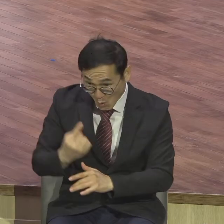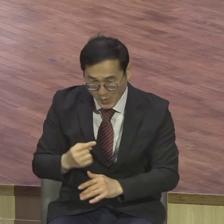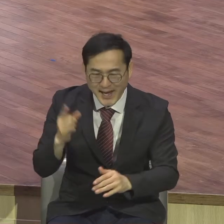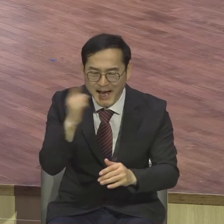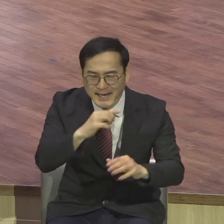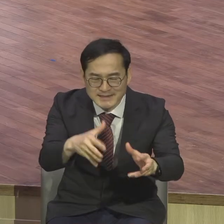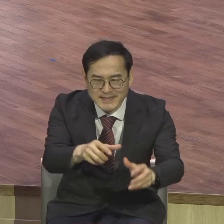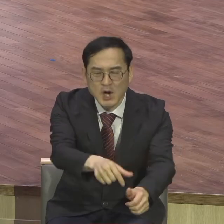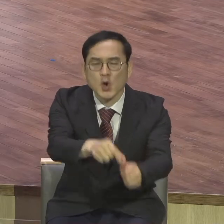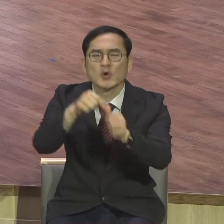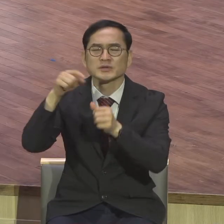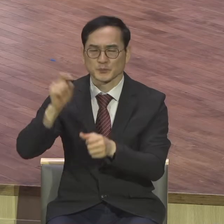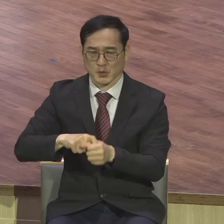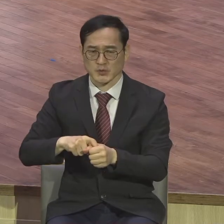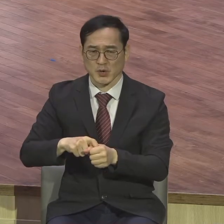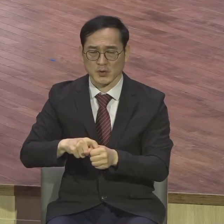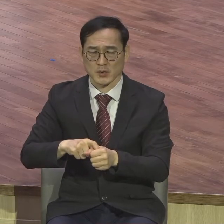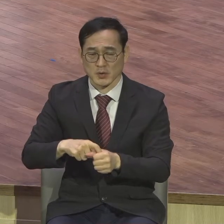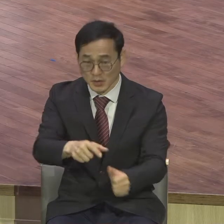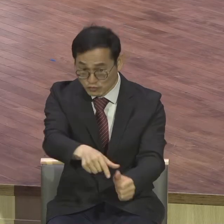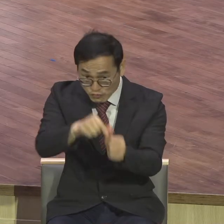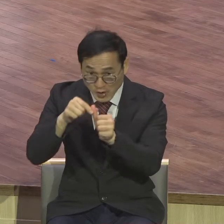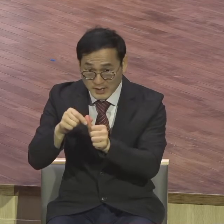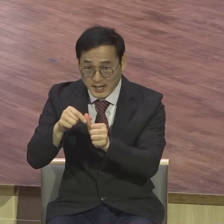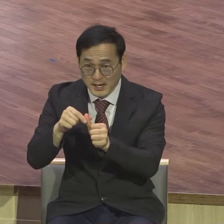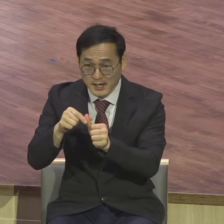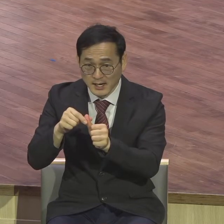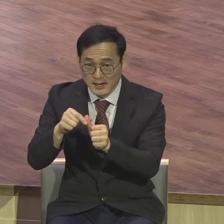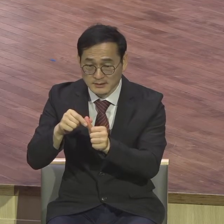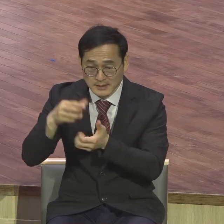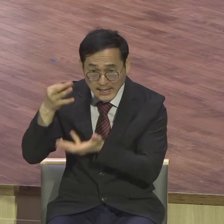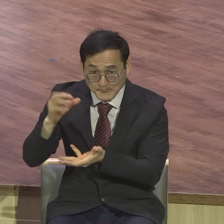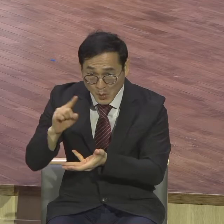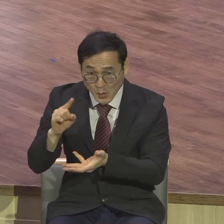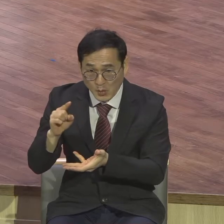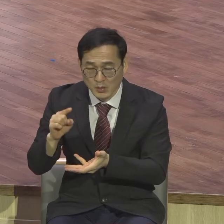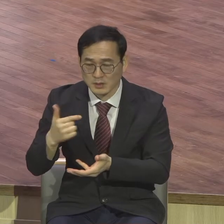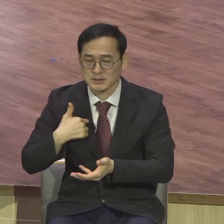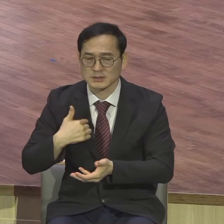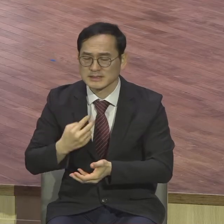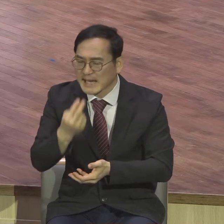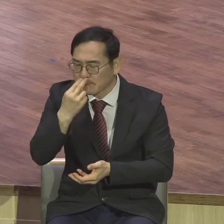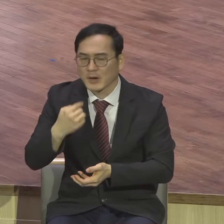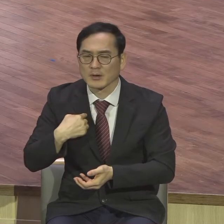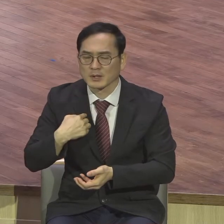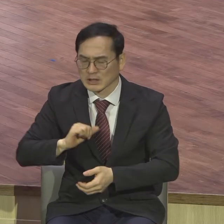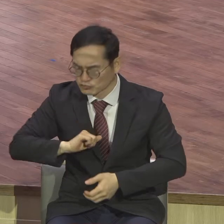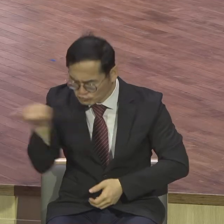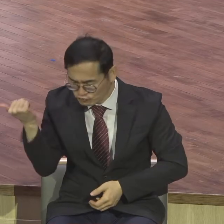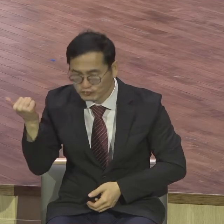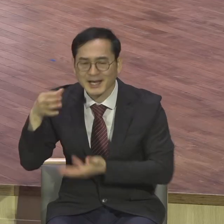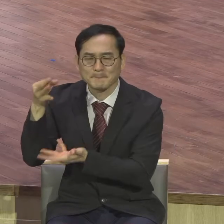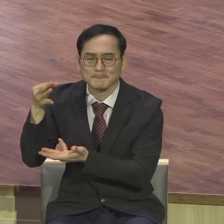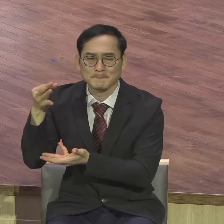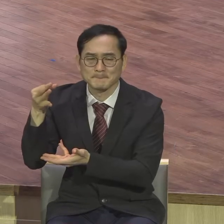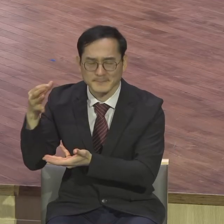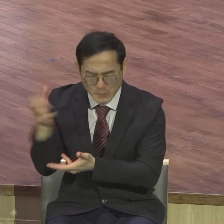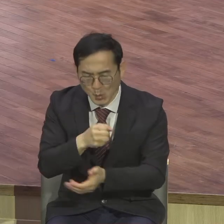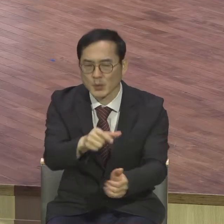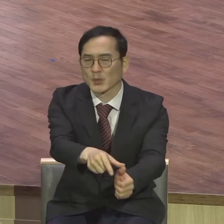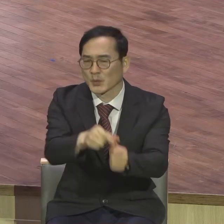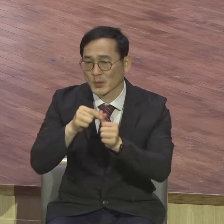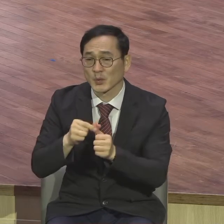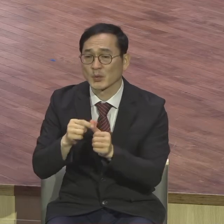그 방법은 자기 몸을 희생함으로써 죄 문제를 그렇게 해결하셨다. 로마서 5장